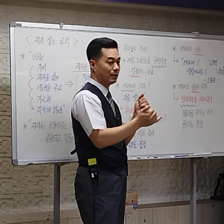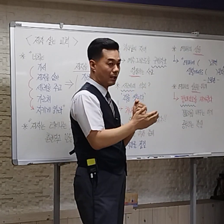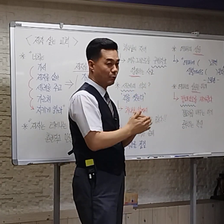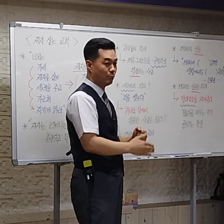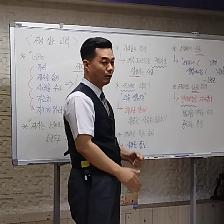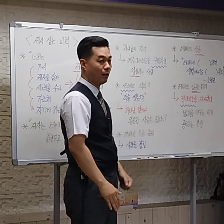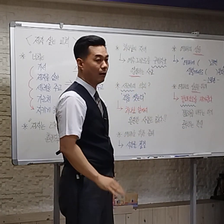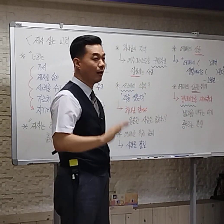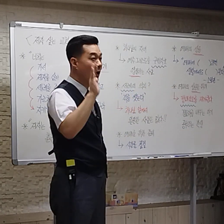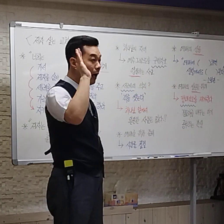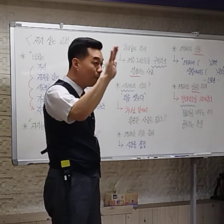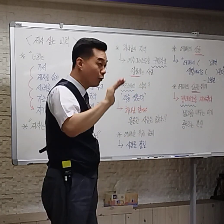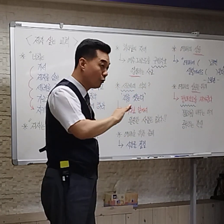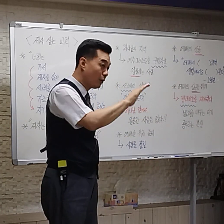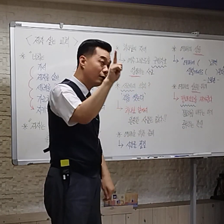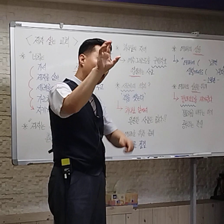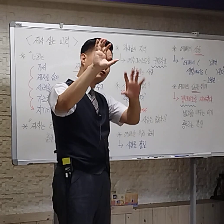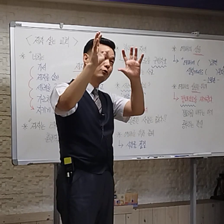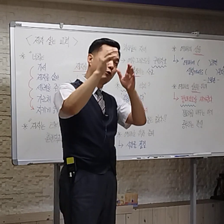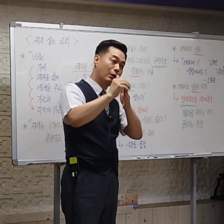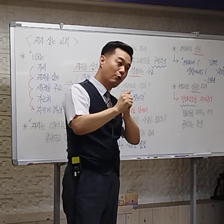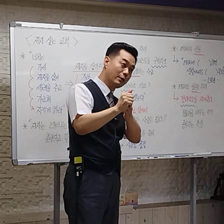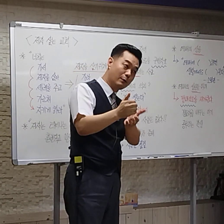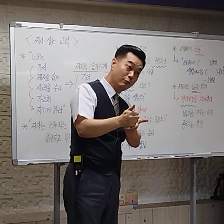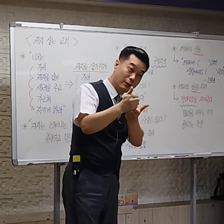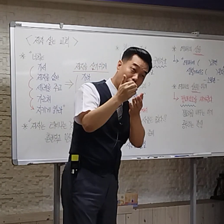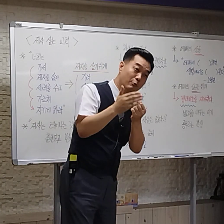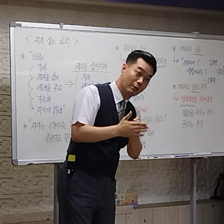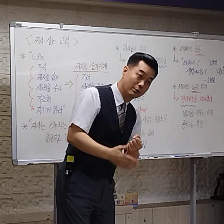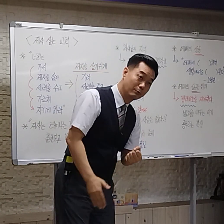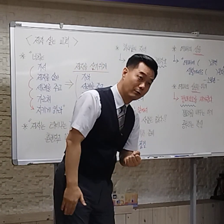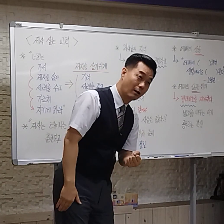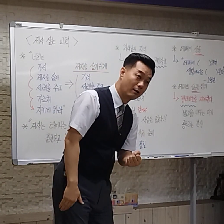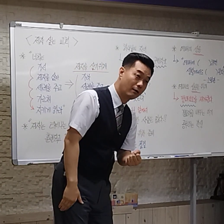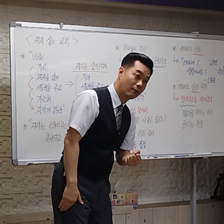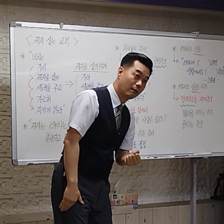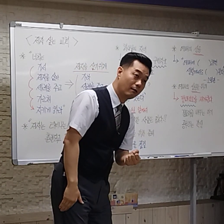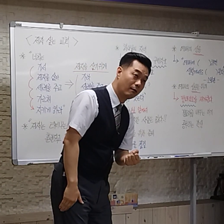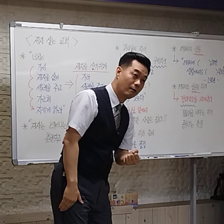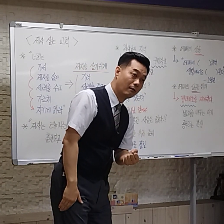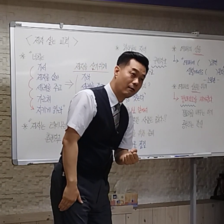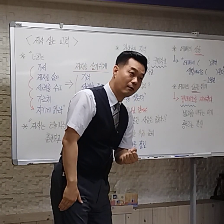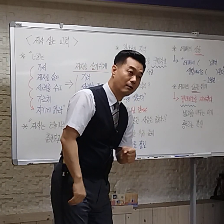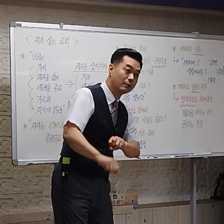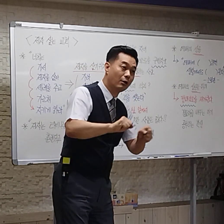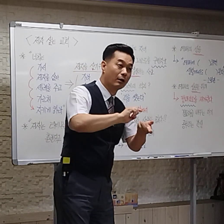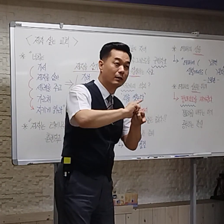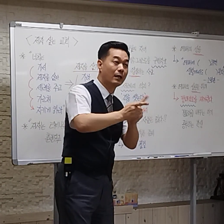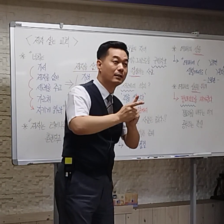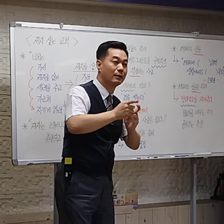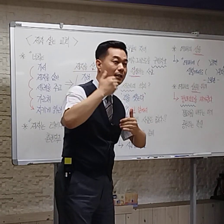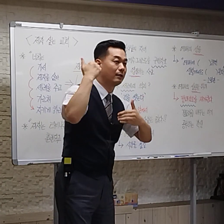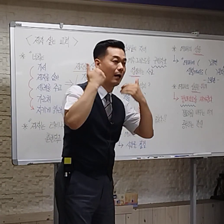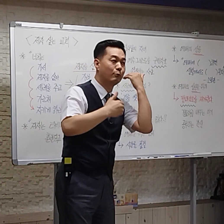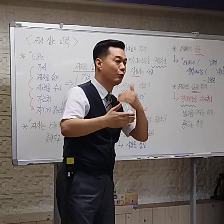능력자이시기 때문입니다. 앞으로도 우리를 천국으로 인도하실 분이기 때문에 그렇습니다. 그 역할을 대신할 자는 아무도